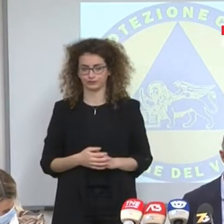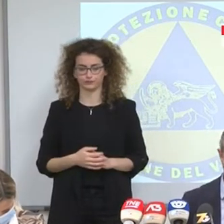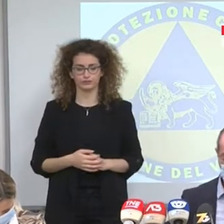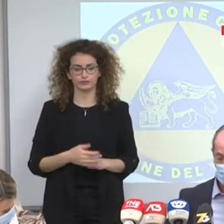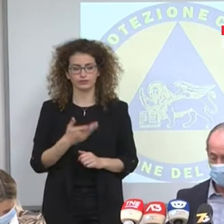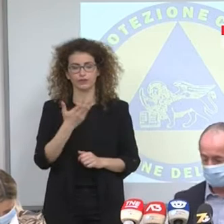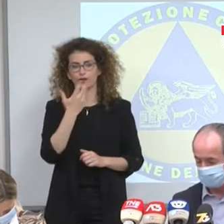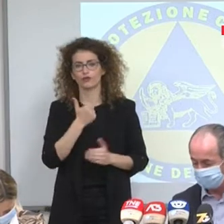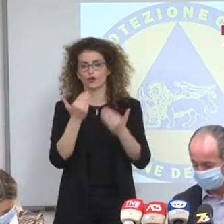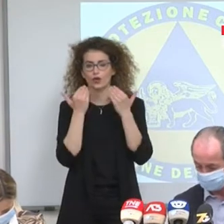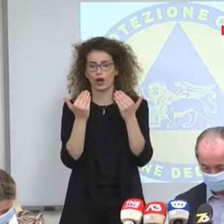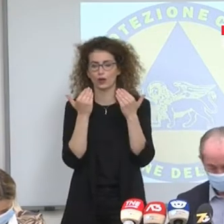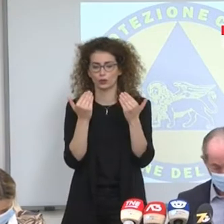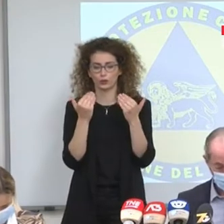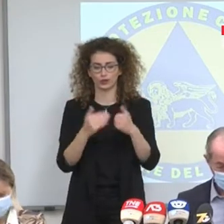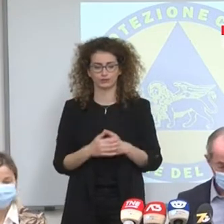Voglio fare gli auguri